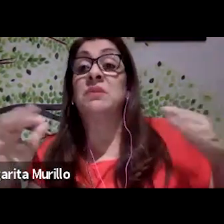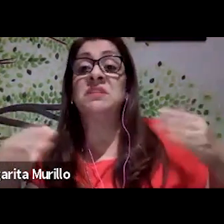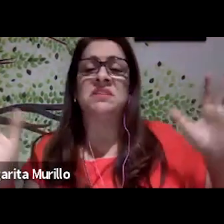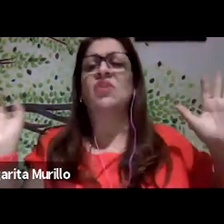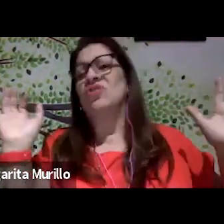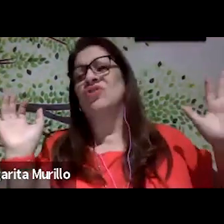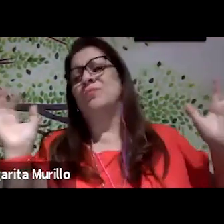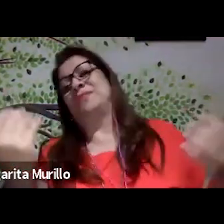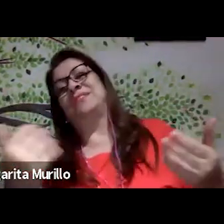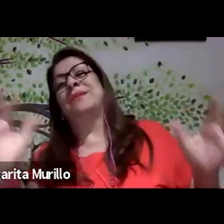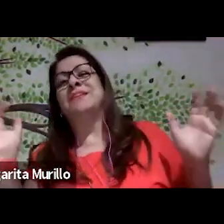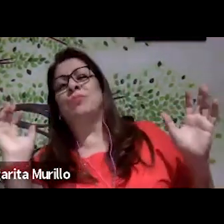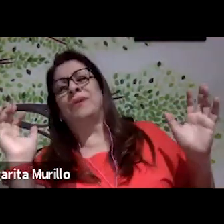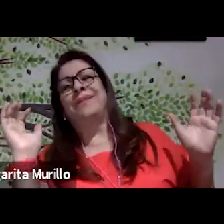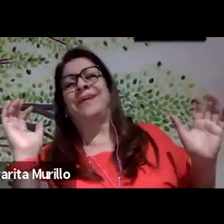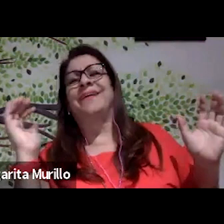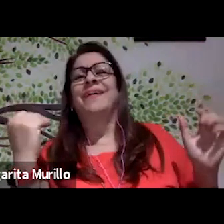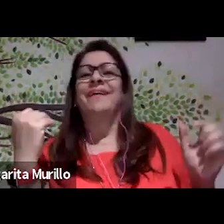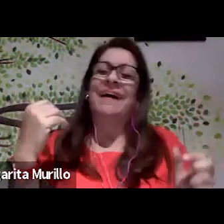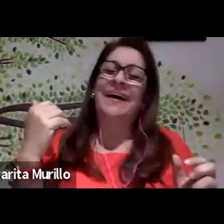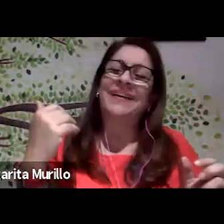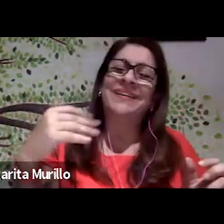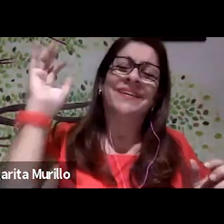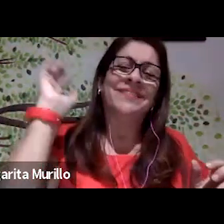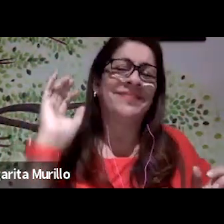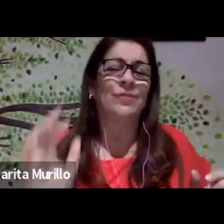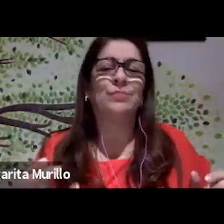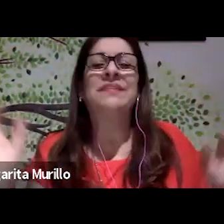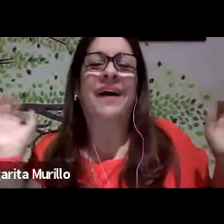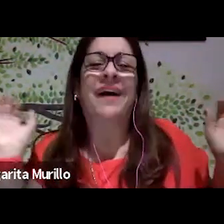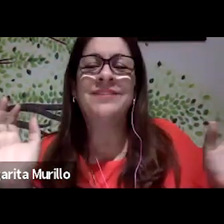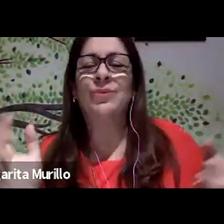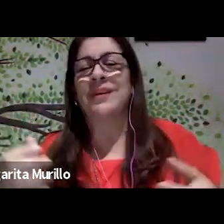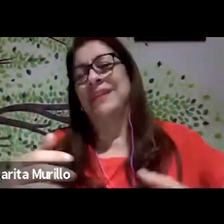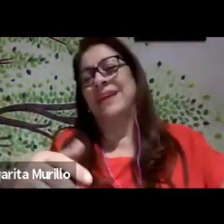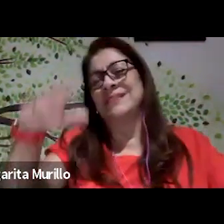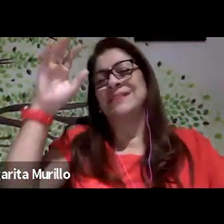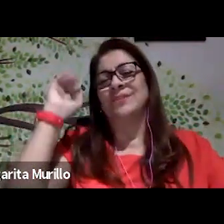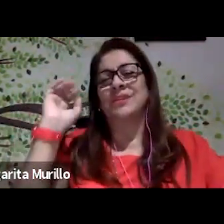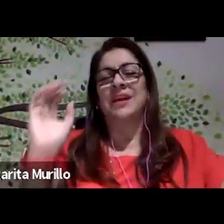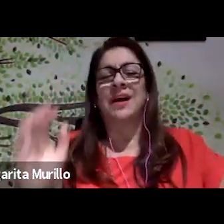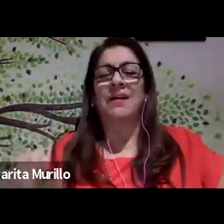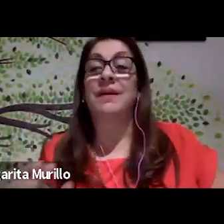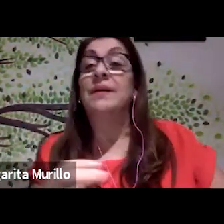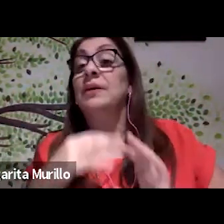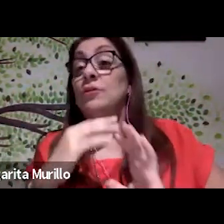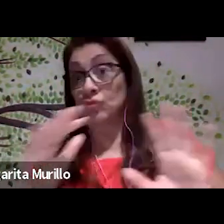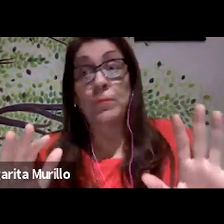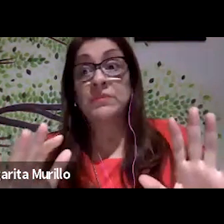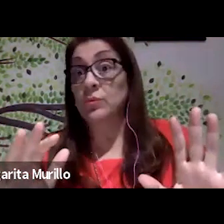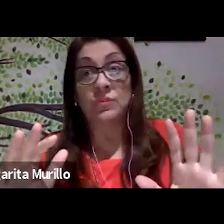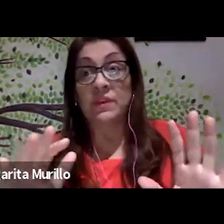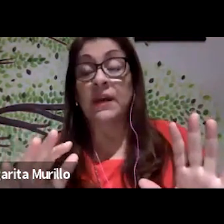relativiza y dice no no pero si estaba en es buena Ay no es para tanto que necios que hablan